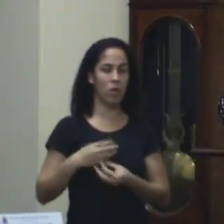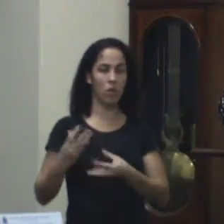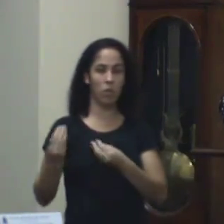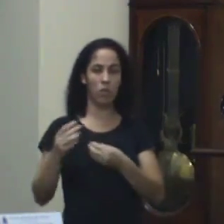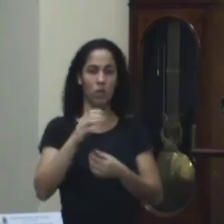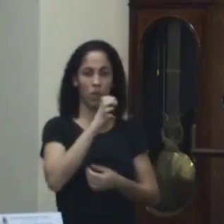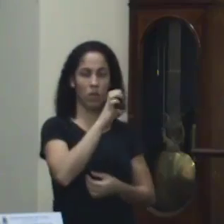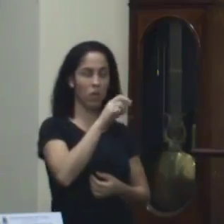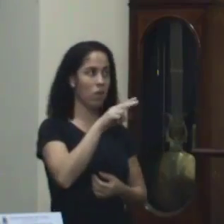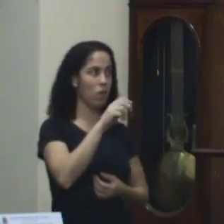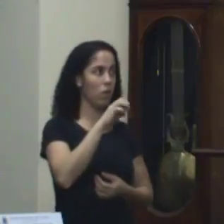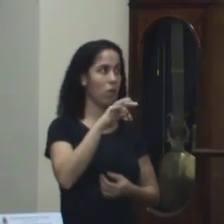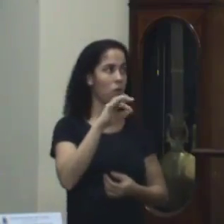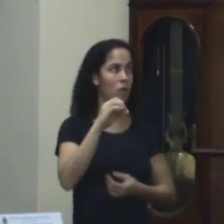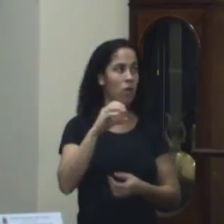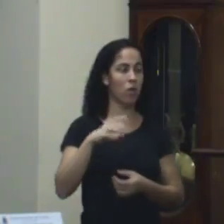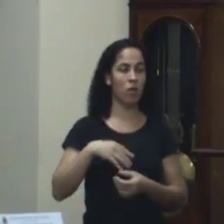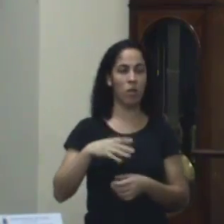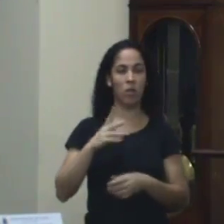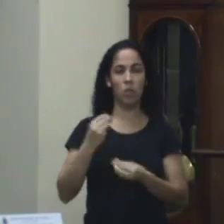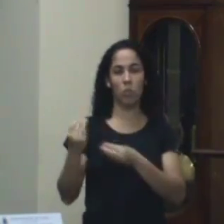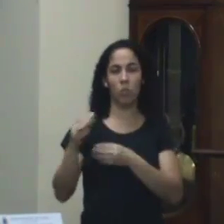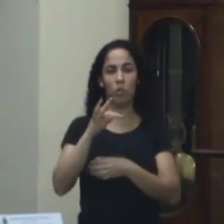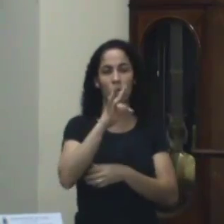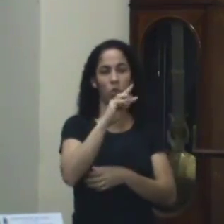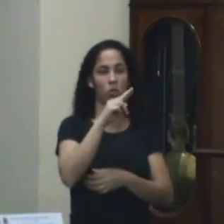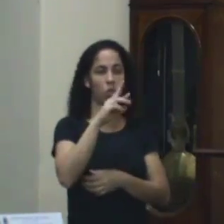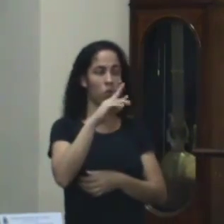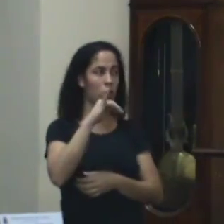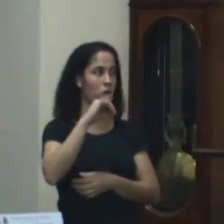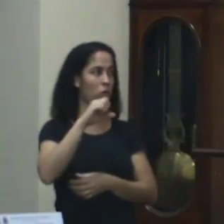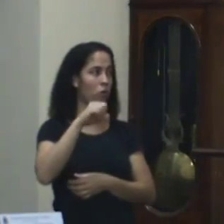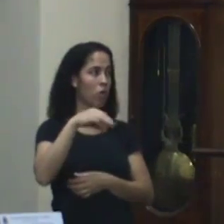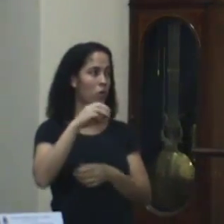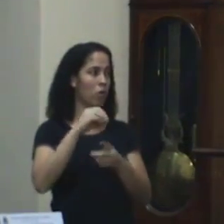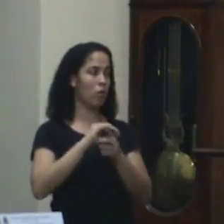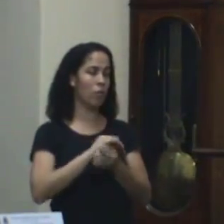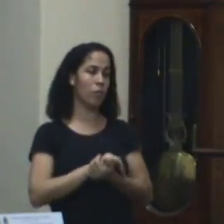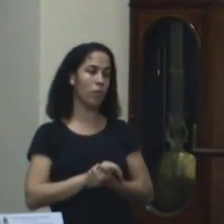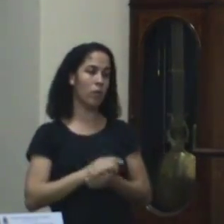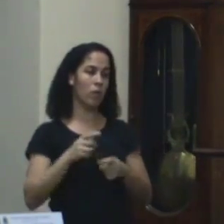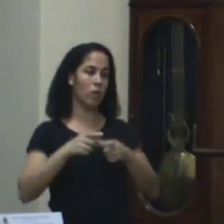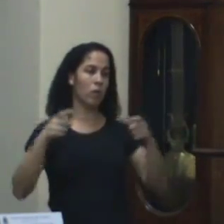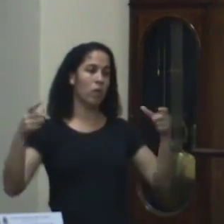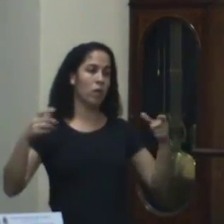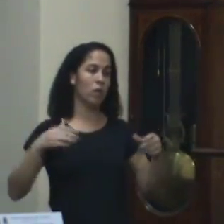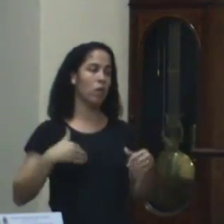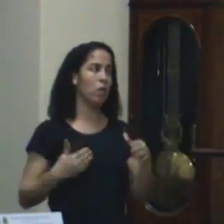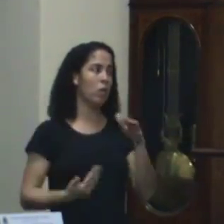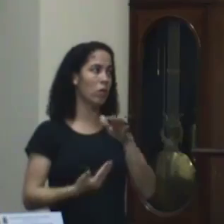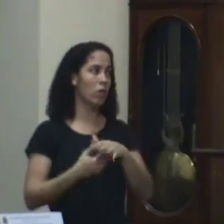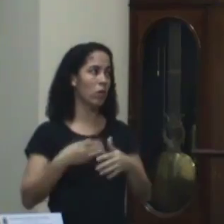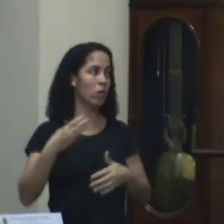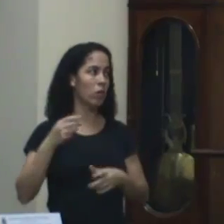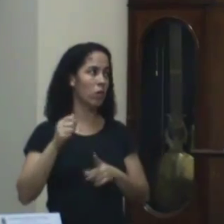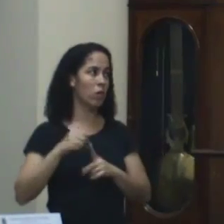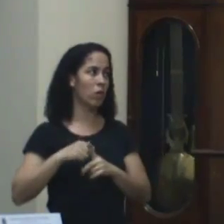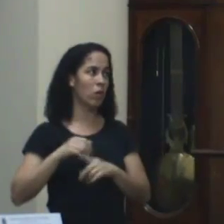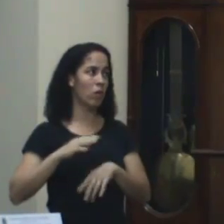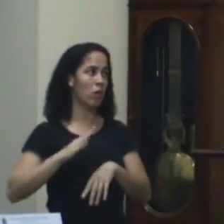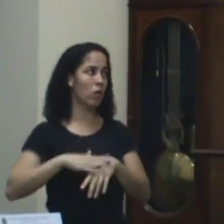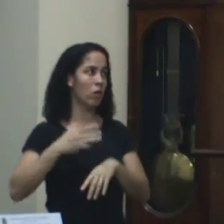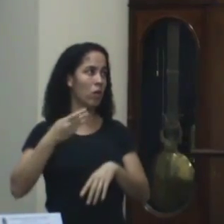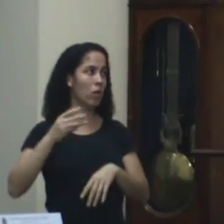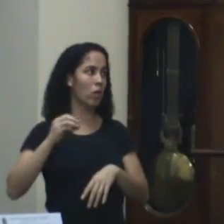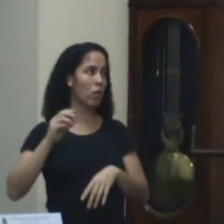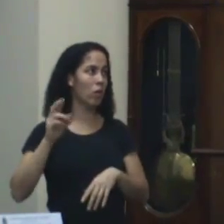a agenda turística do distrito é bem ampla. E eu, nesses últimos 3 meses, foram mais de 30